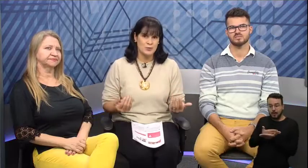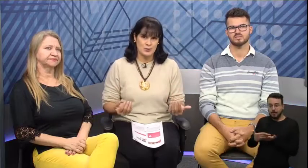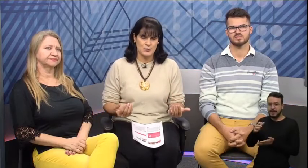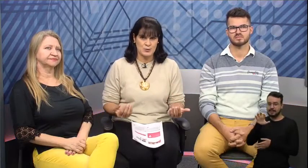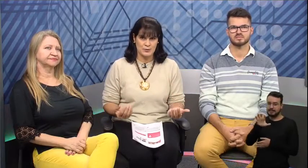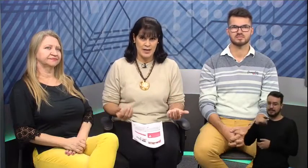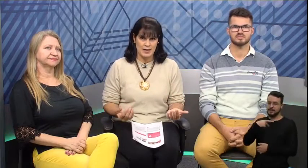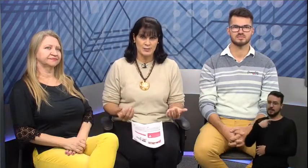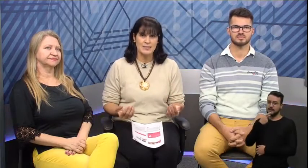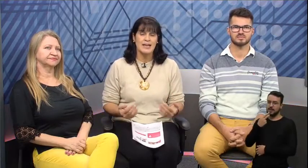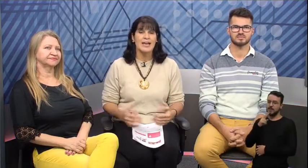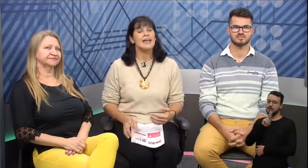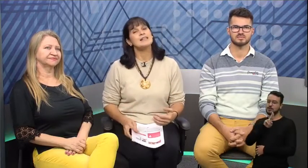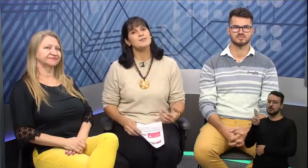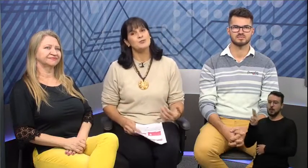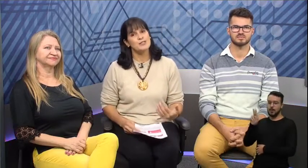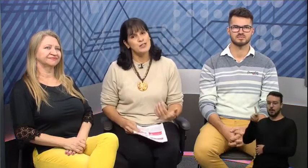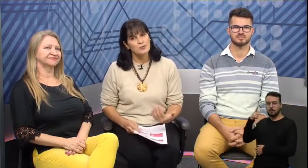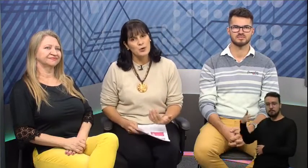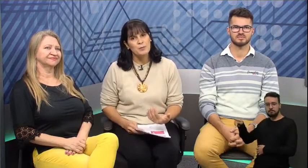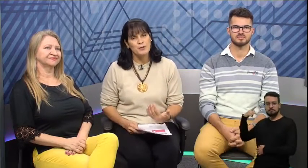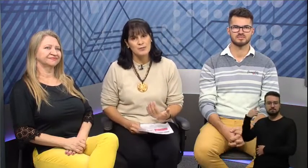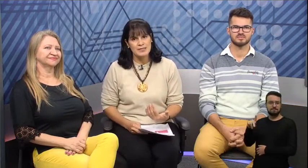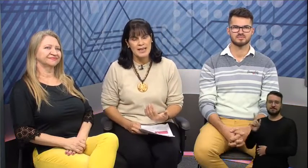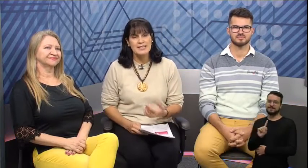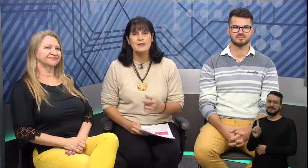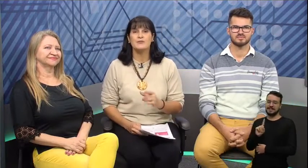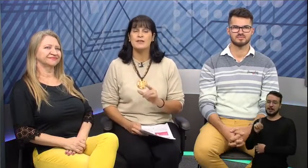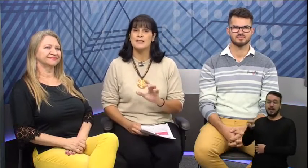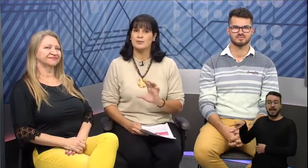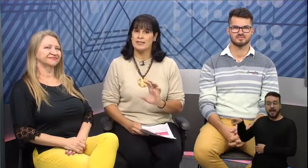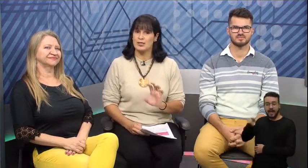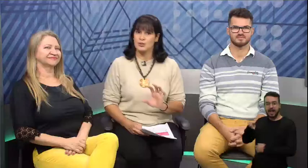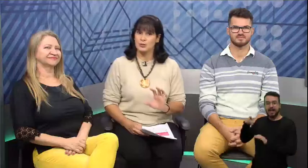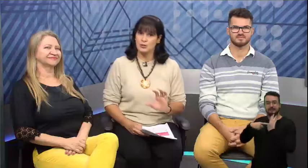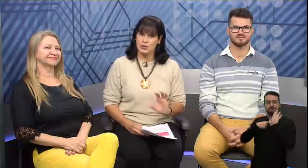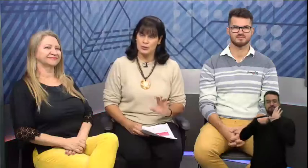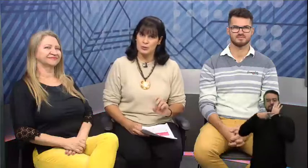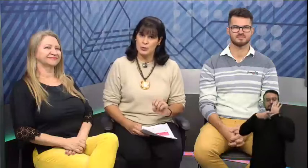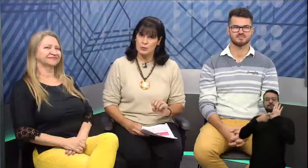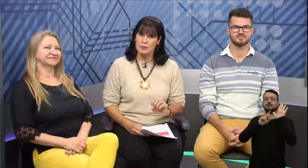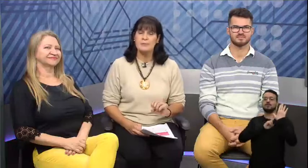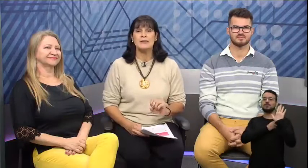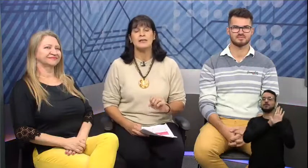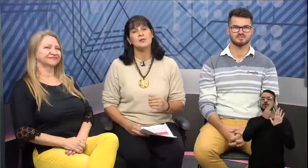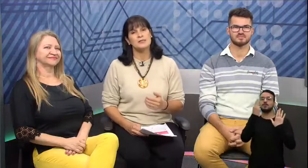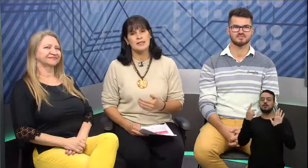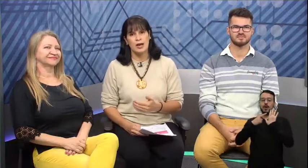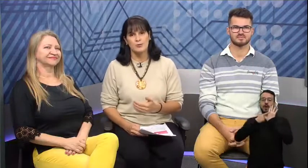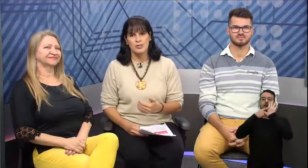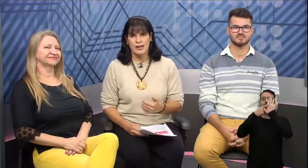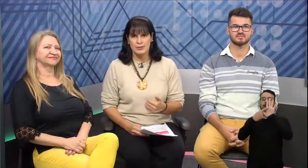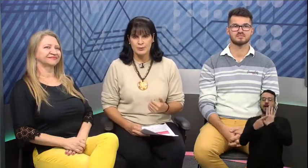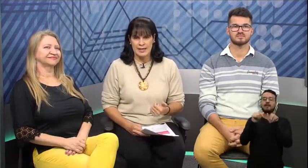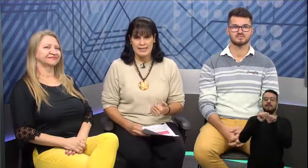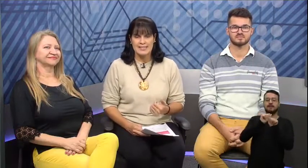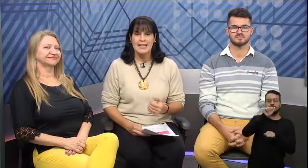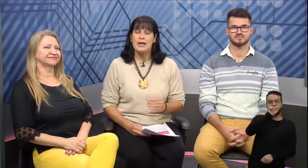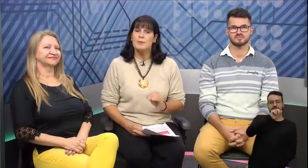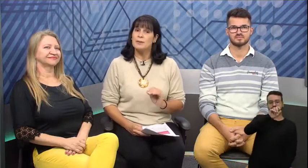nossos convidados, eles vão dizer o nome para vocês, fazendo a datilologia do nome e o sinal de cada um deles. Primeiro